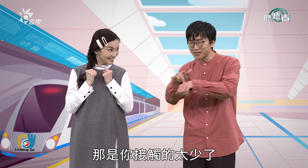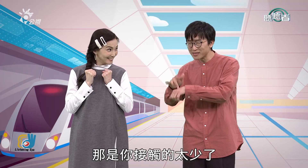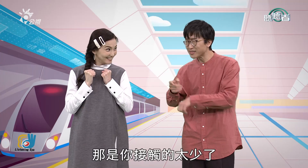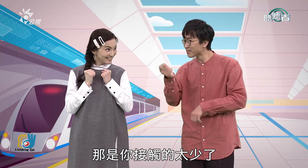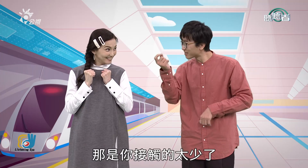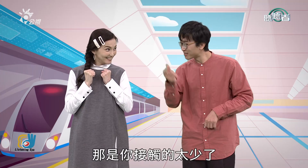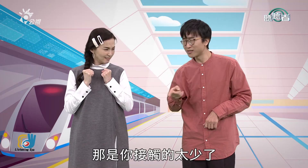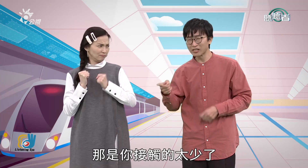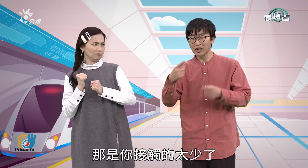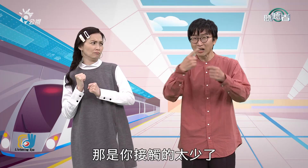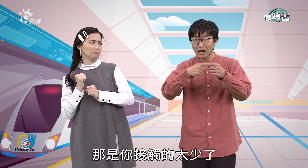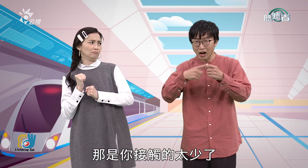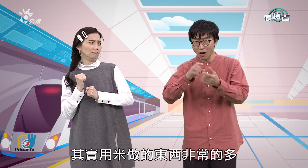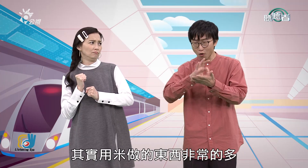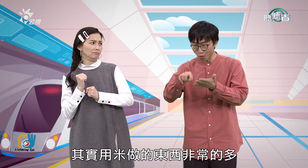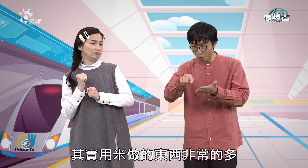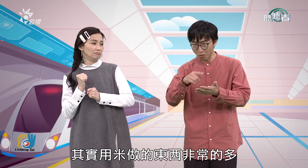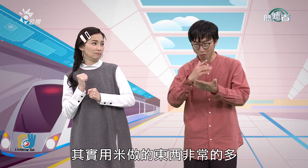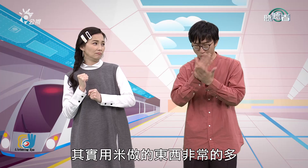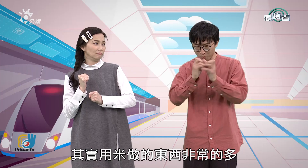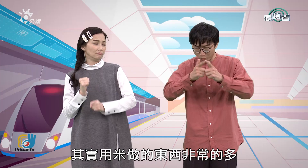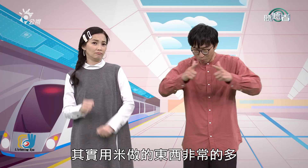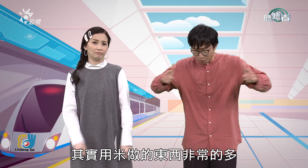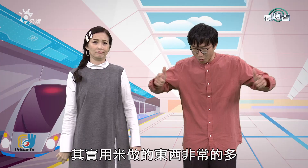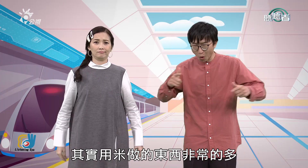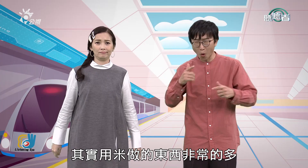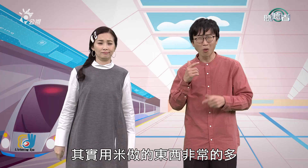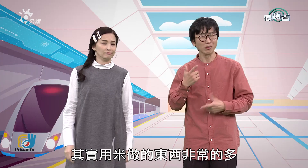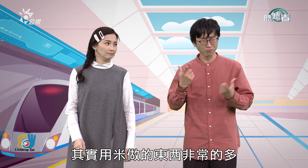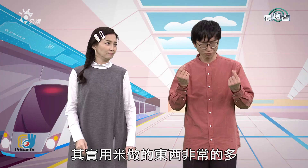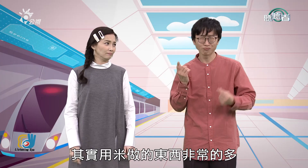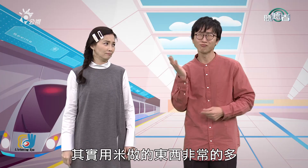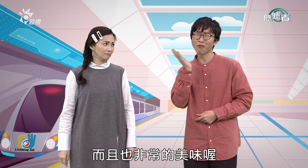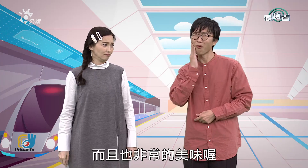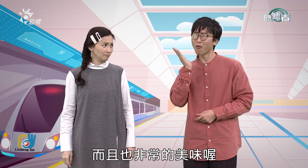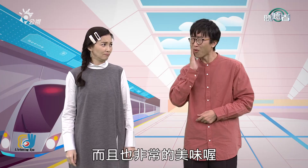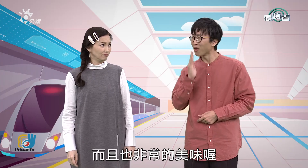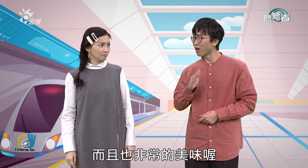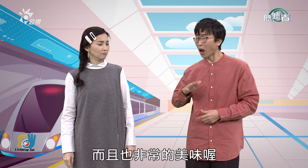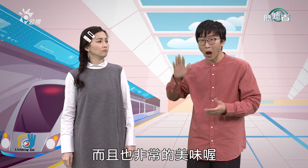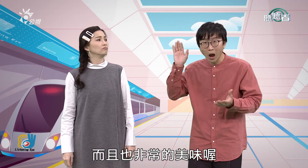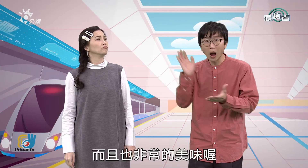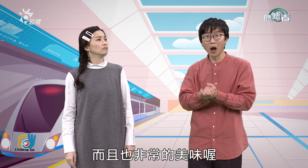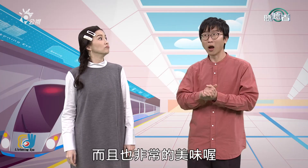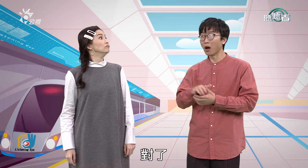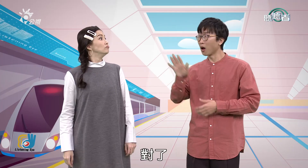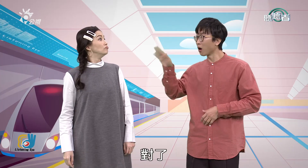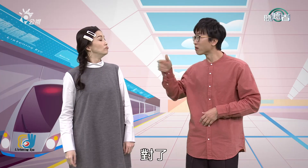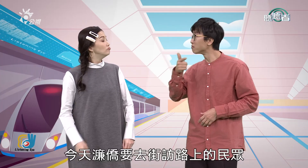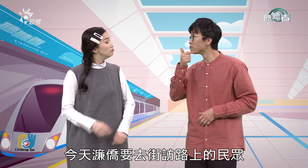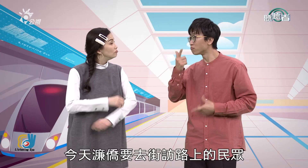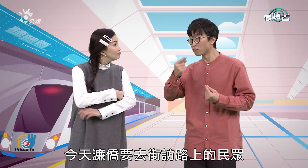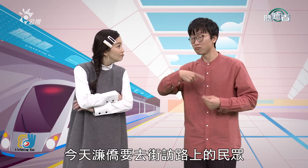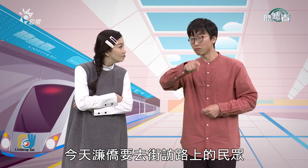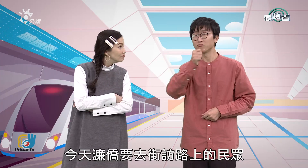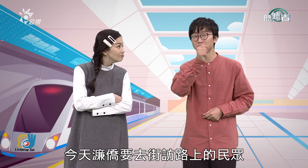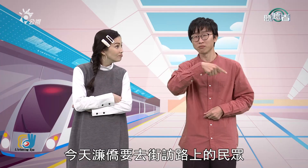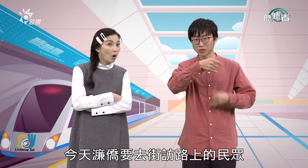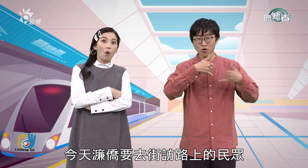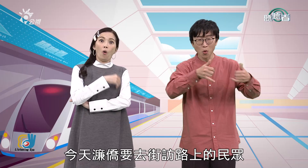触的太少了。嗯，其实用米做的东西非常的多，而且也非常的美味哦。哎，对了，今天连桥啊要去